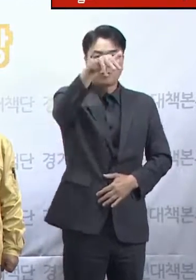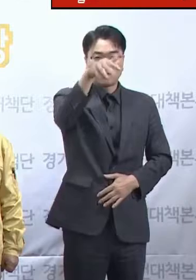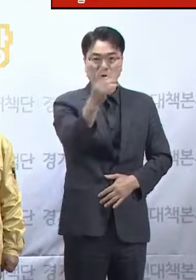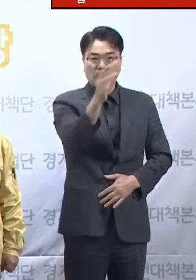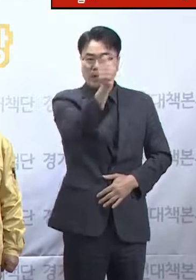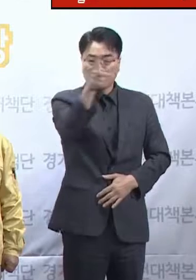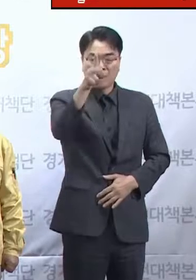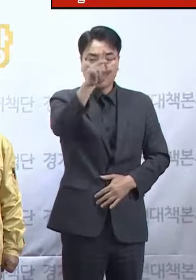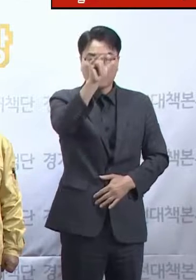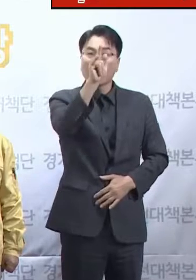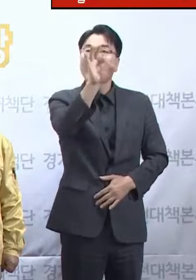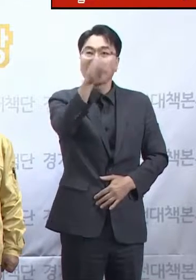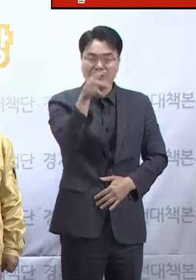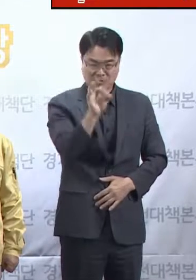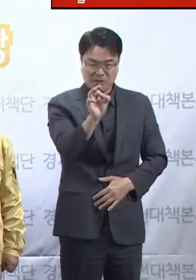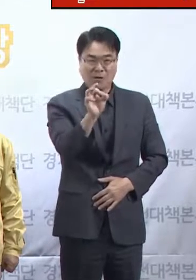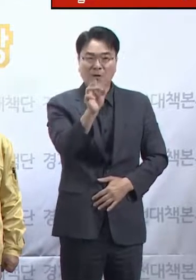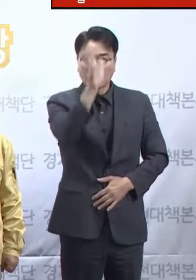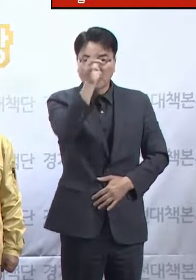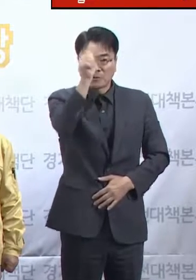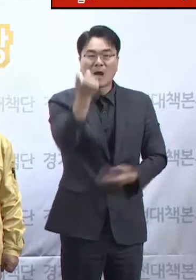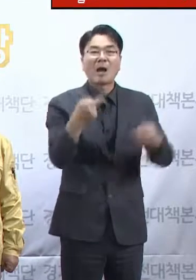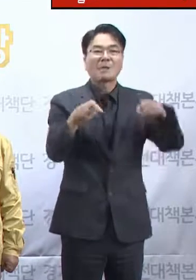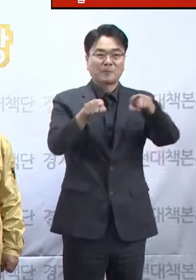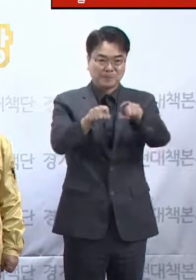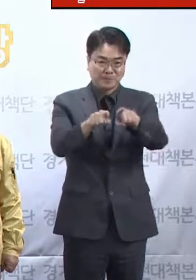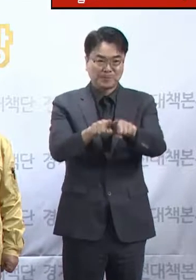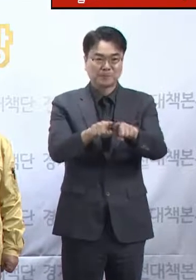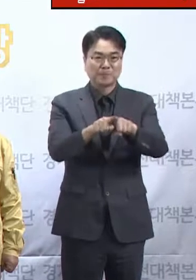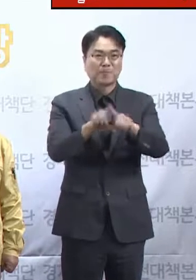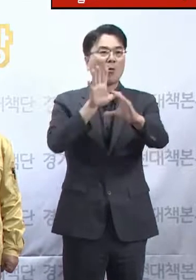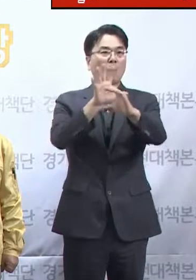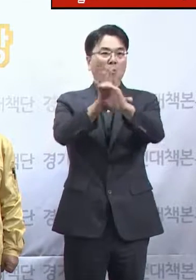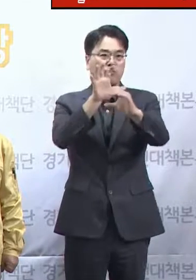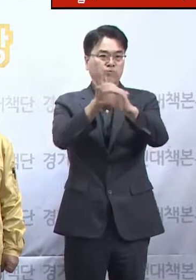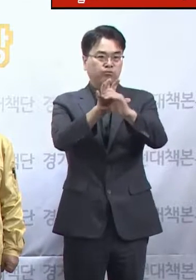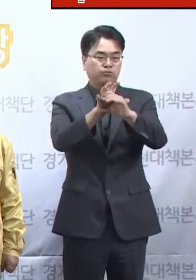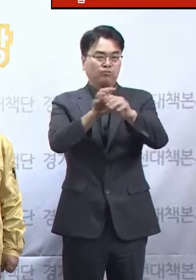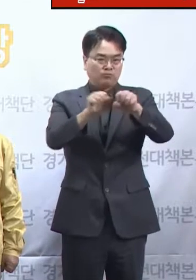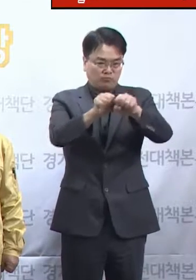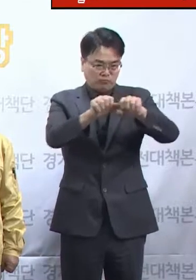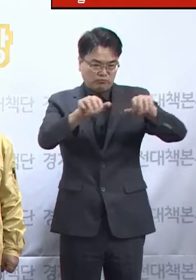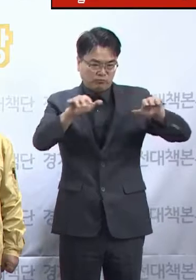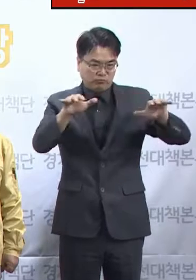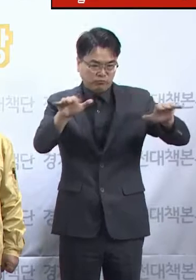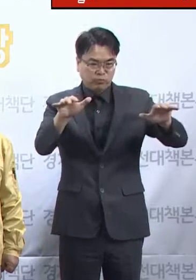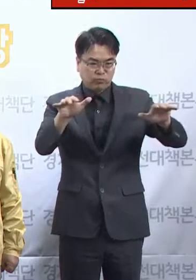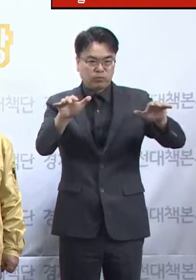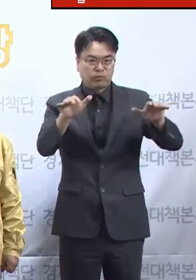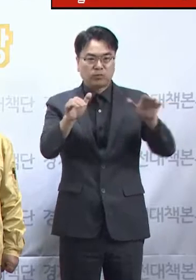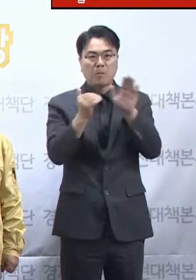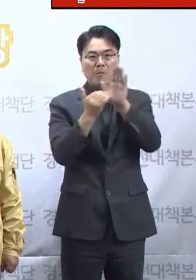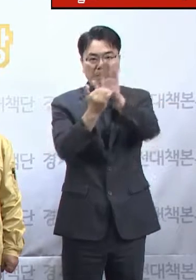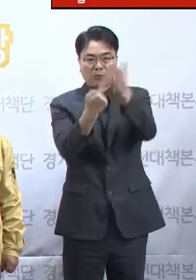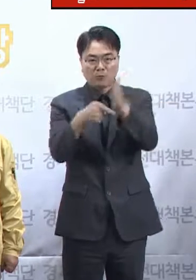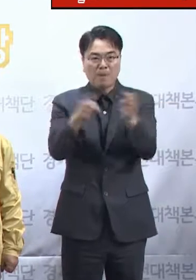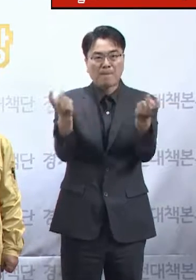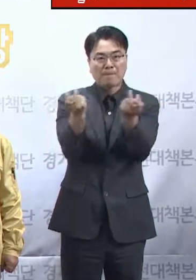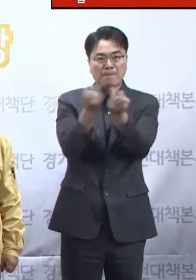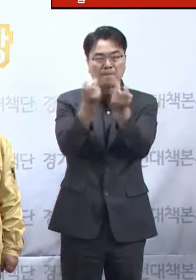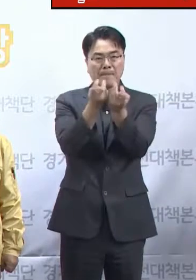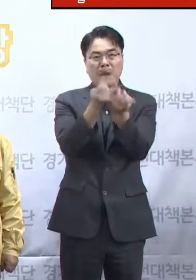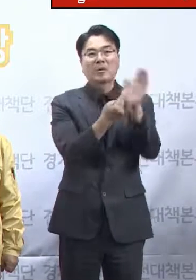경기 남부 지방경찰청장님과 함께 코로나19 확산 대응 방안을 말씀드리고 도민